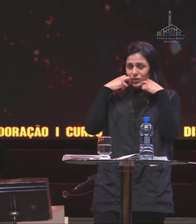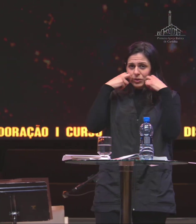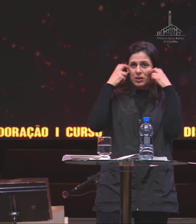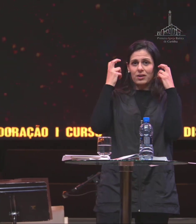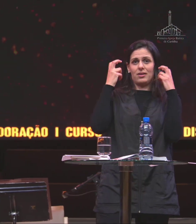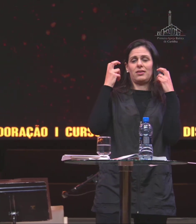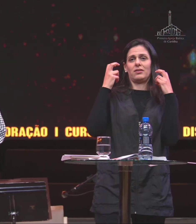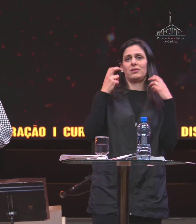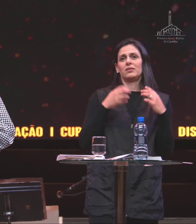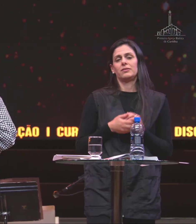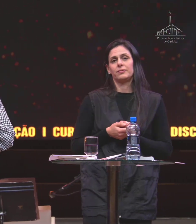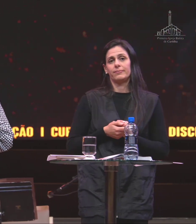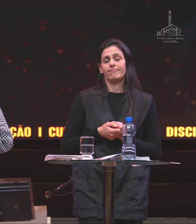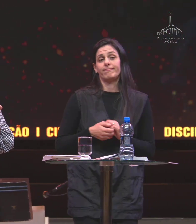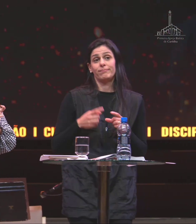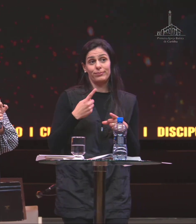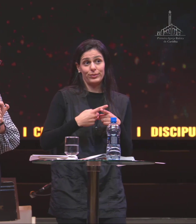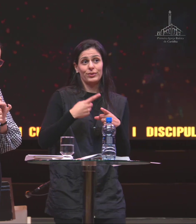você faça.